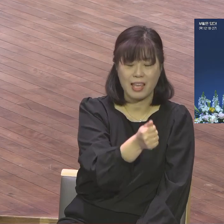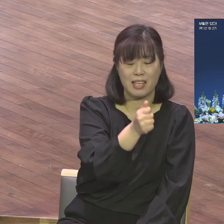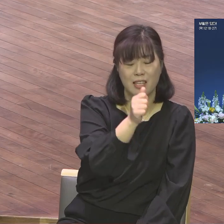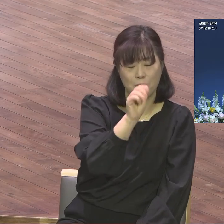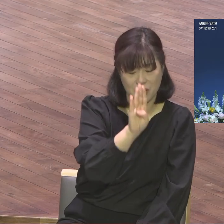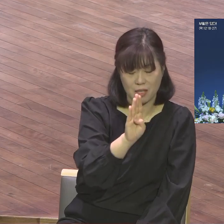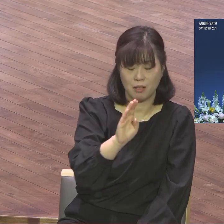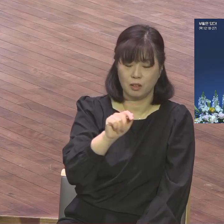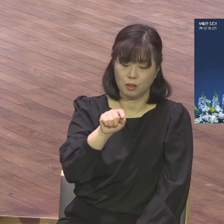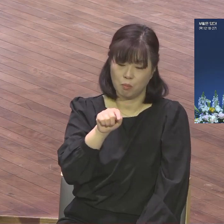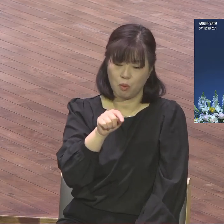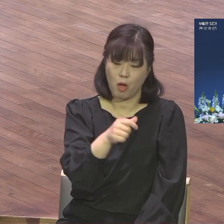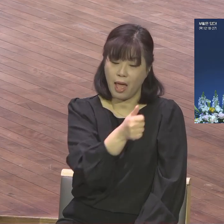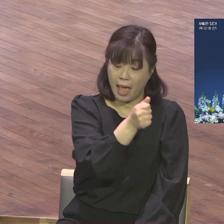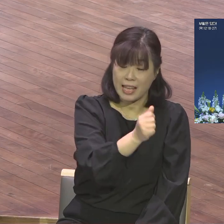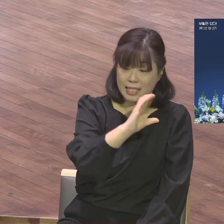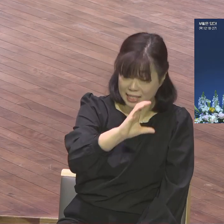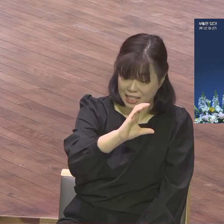후